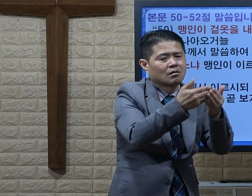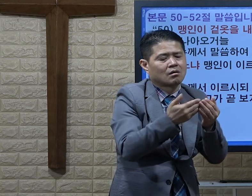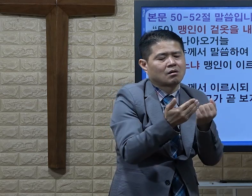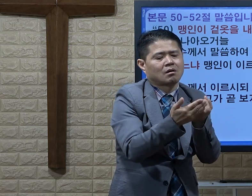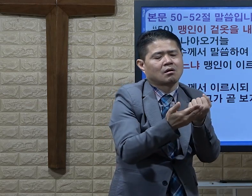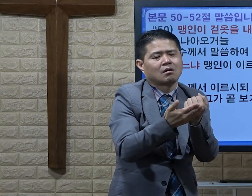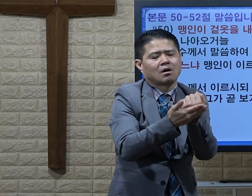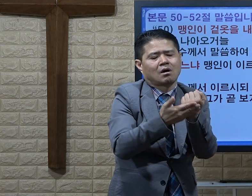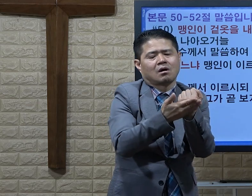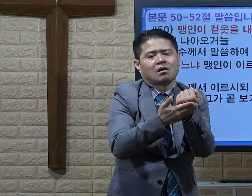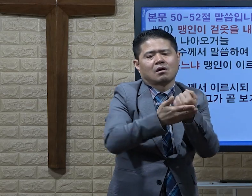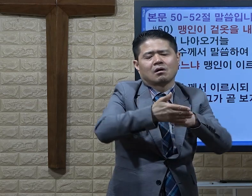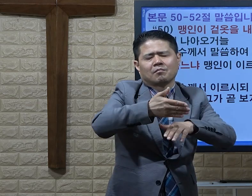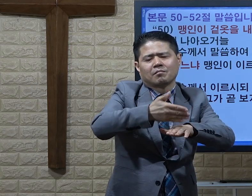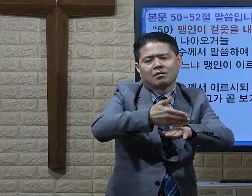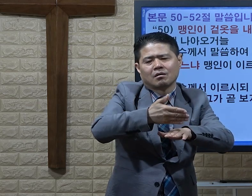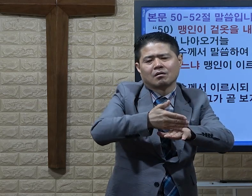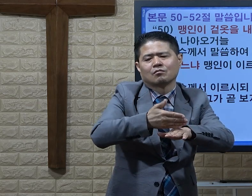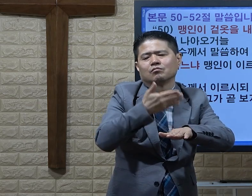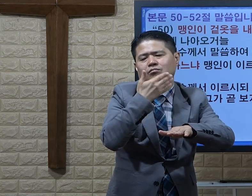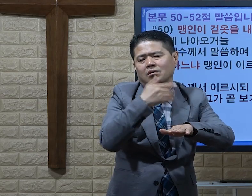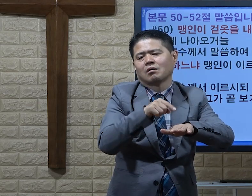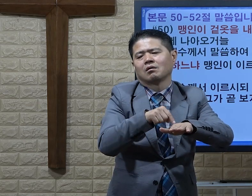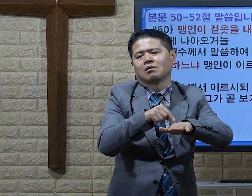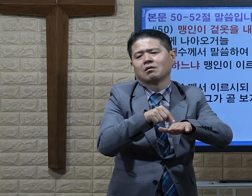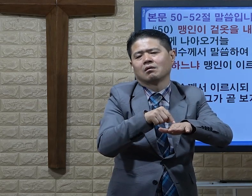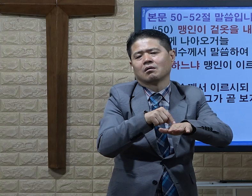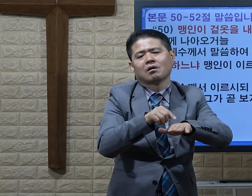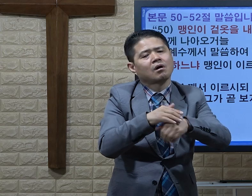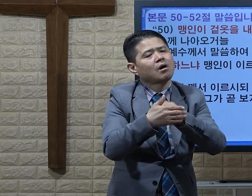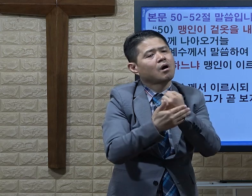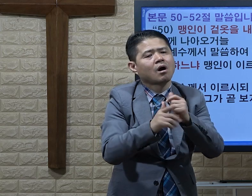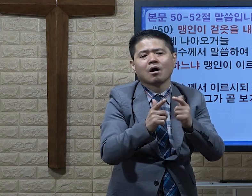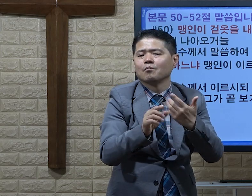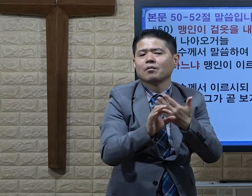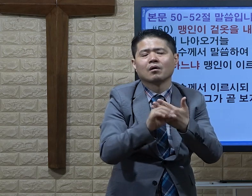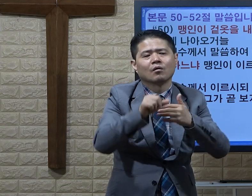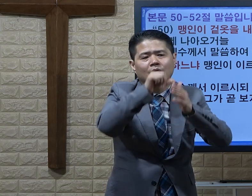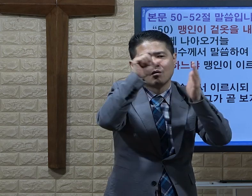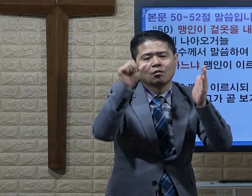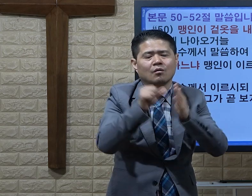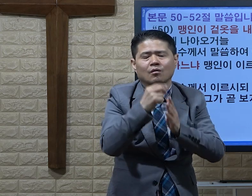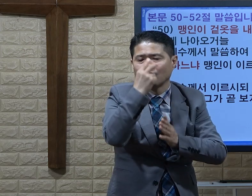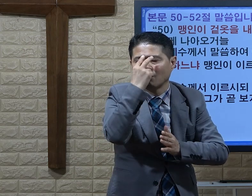때문에 그 은혜에 너무 감사해서 그 뜻으로 갔던 것입니다.